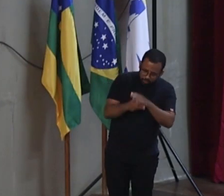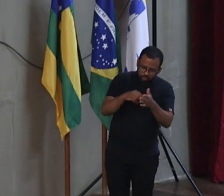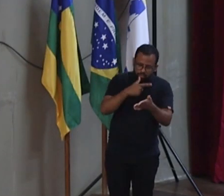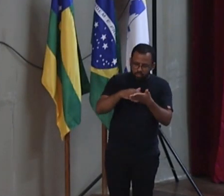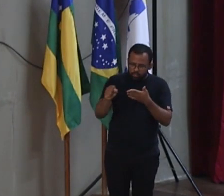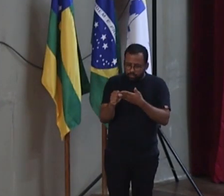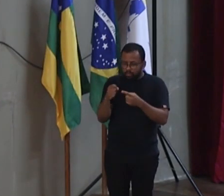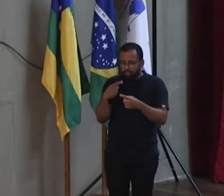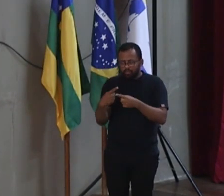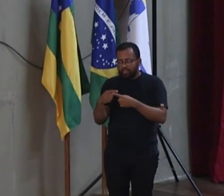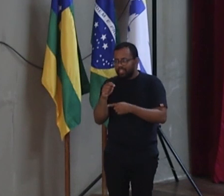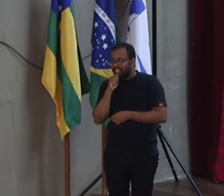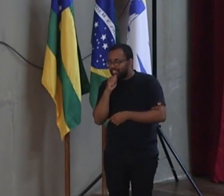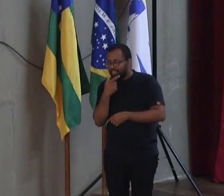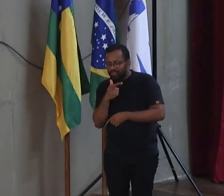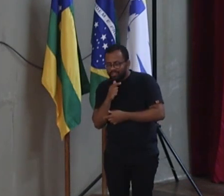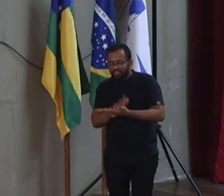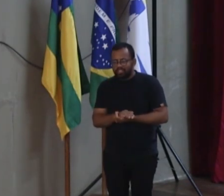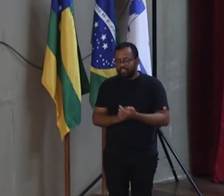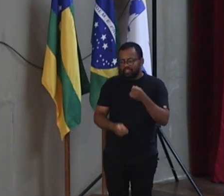não existia, né?